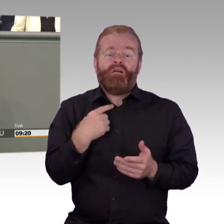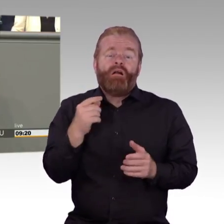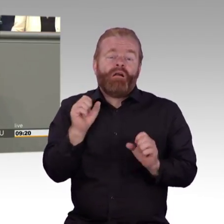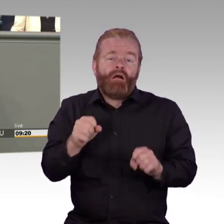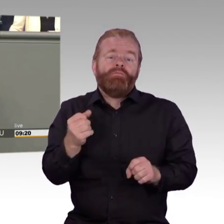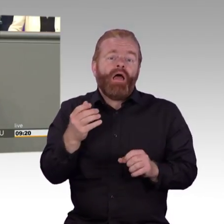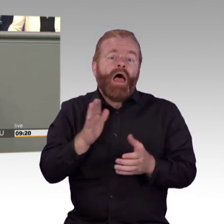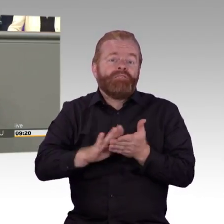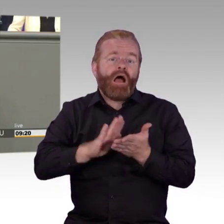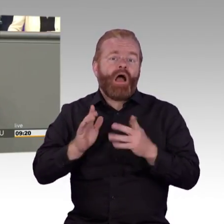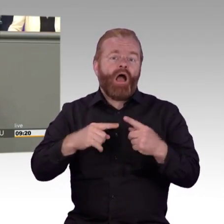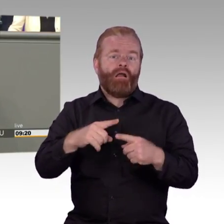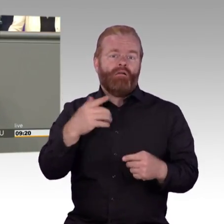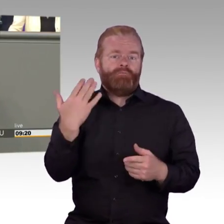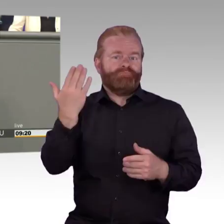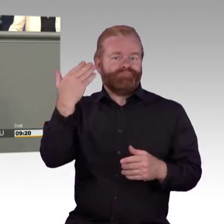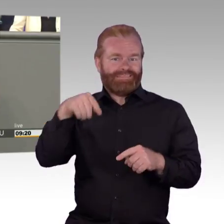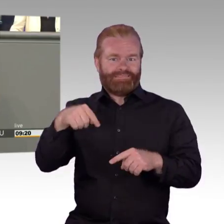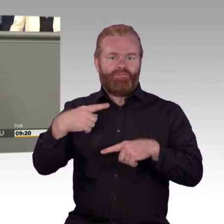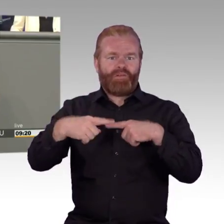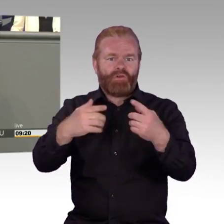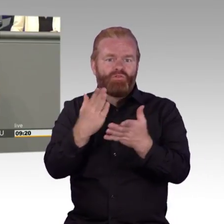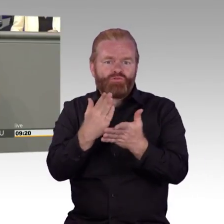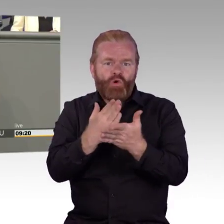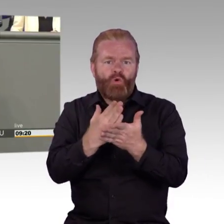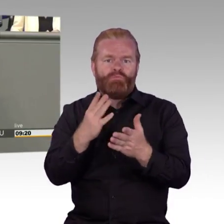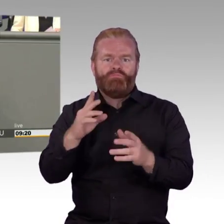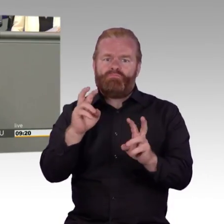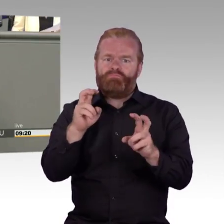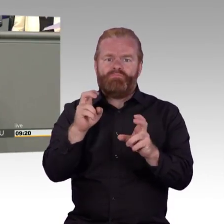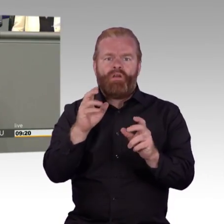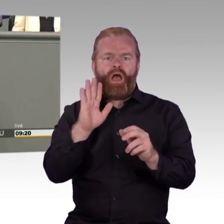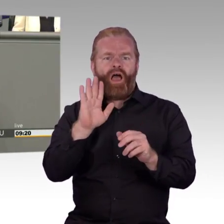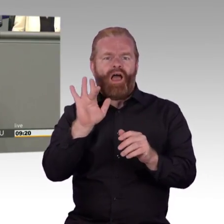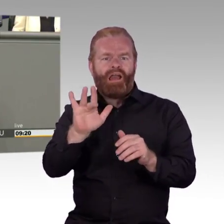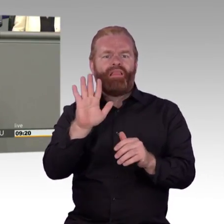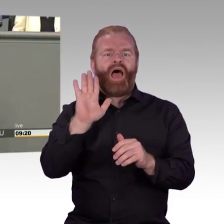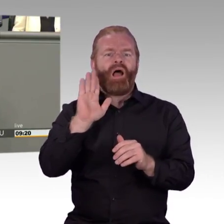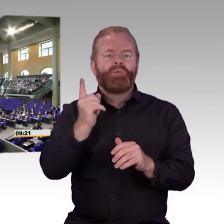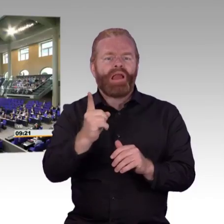ein schneller Akt gewesen, der wirklich auch geholfen hätte. Da haben viele drauf gewartet